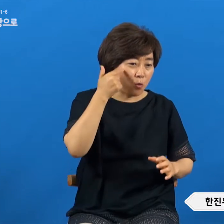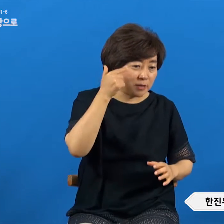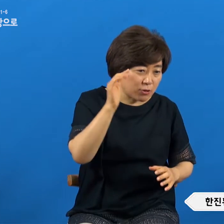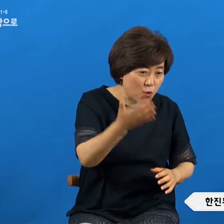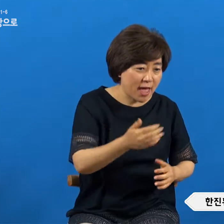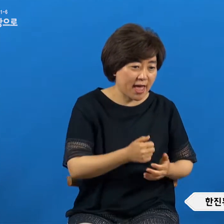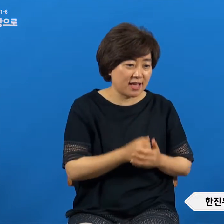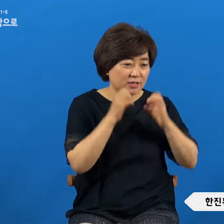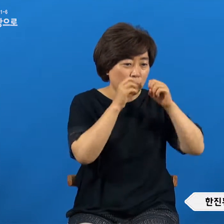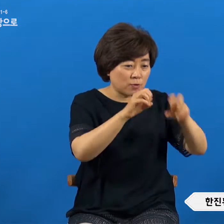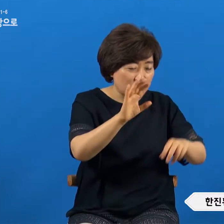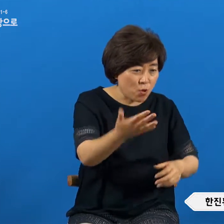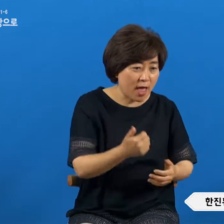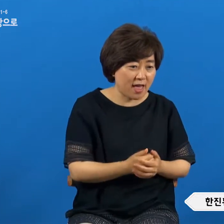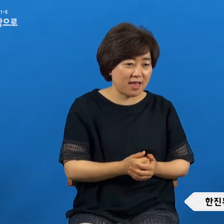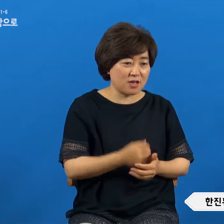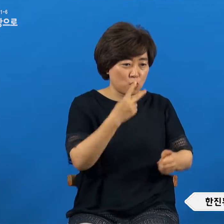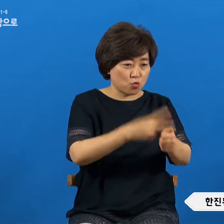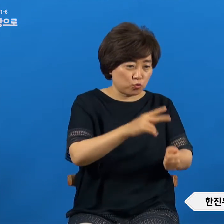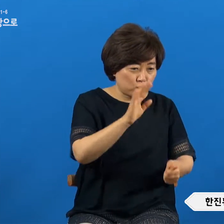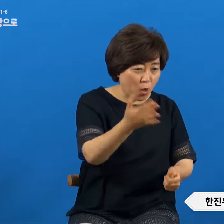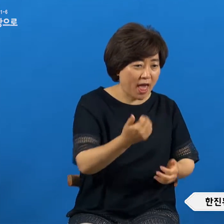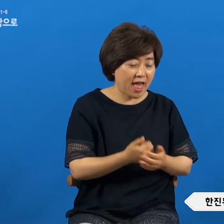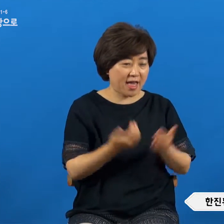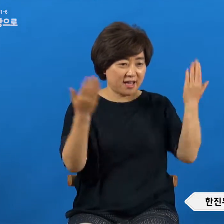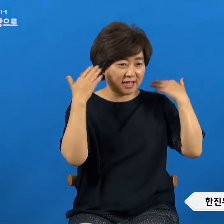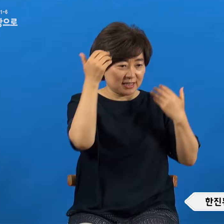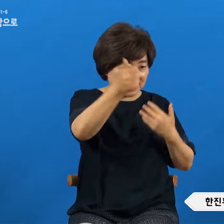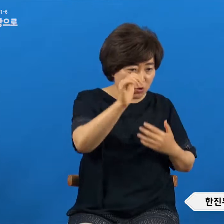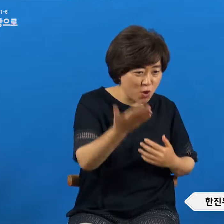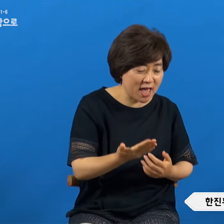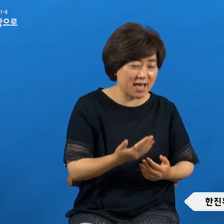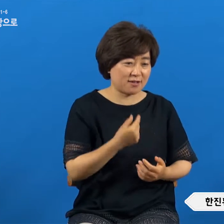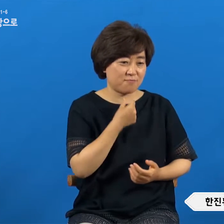나오고 교수도 나오고 총장도 나올 것을 꿈꾸십시오.